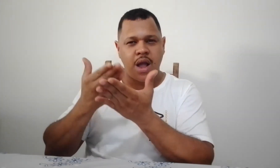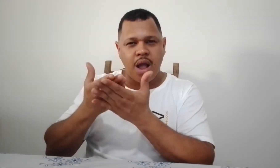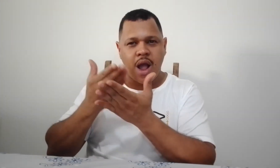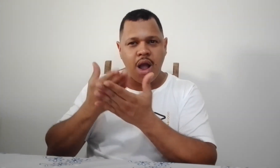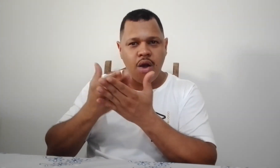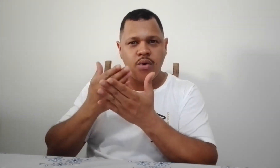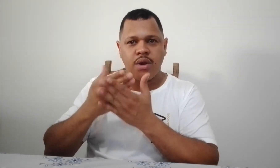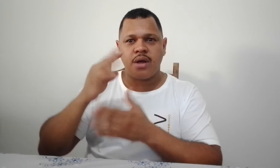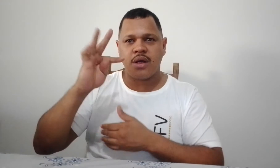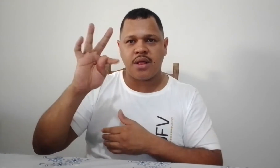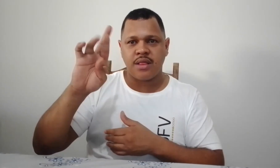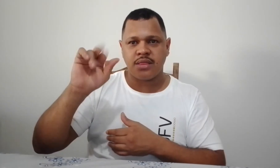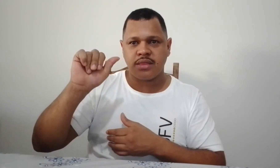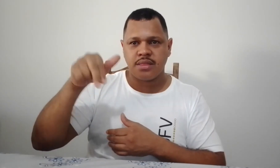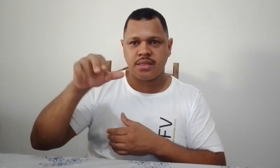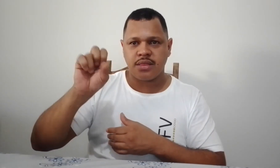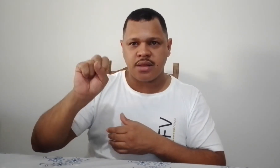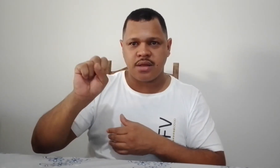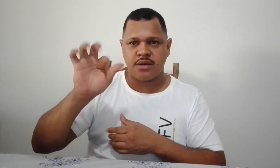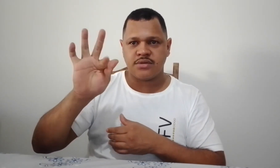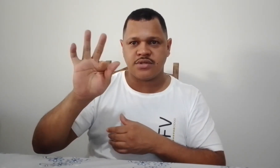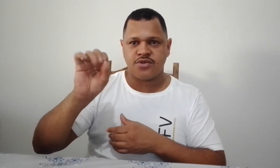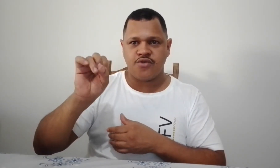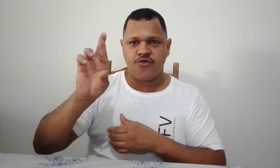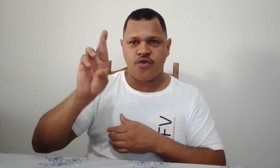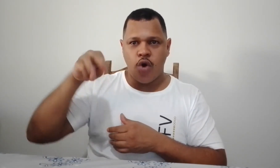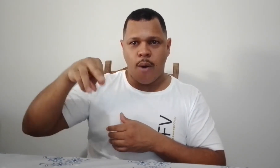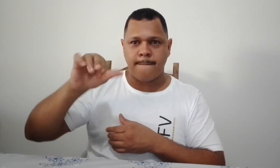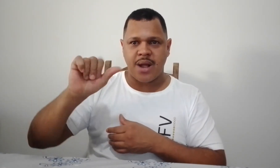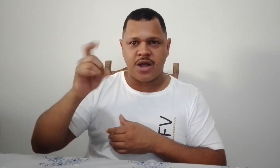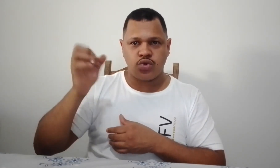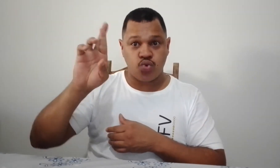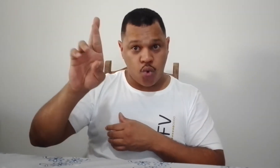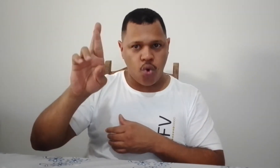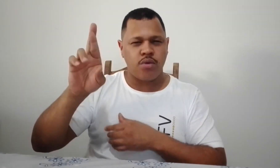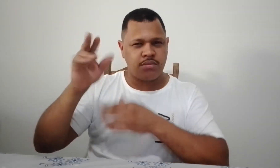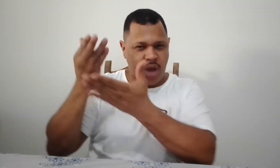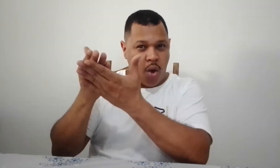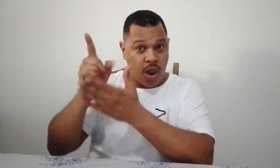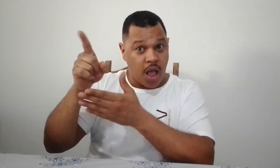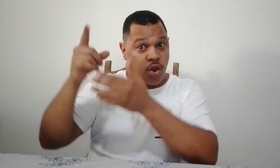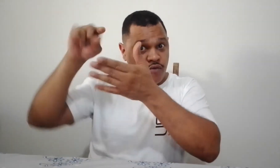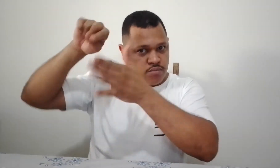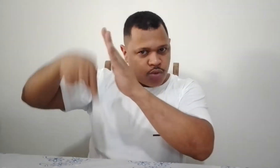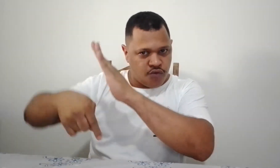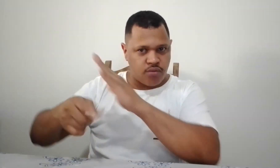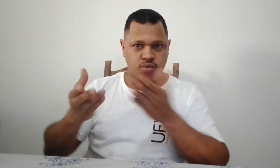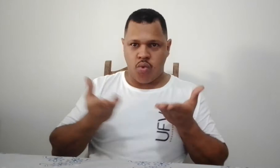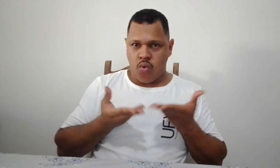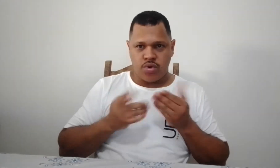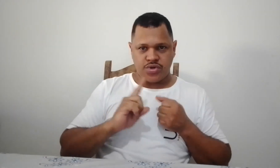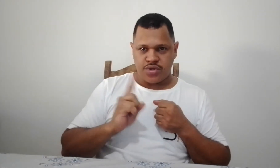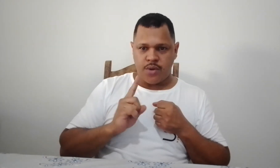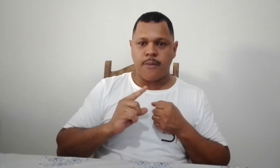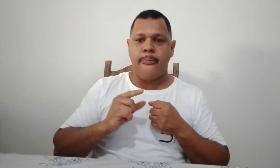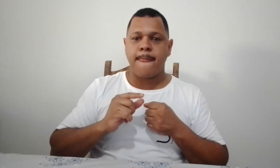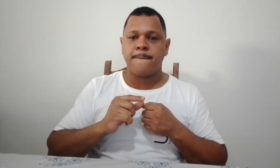e autotransformador. Então, a tensão induzida ela é dependente do número de espiras